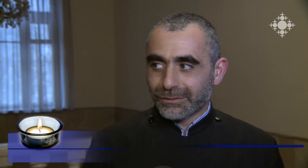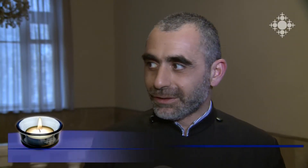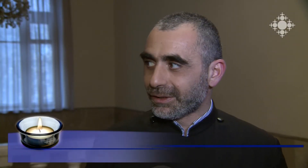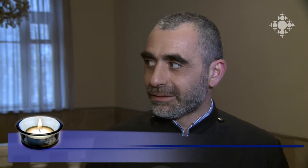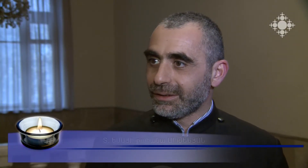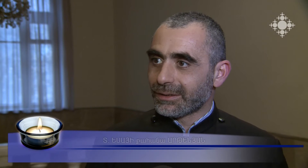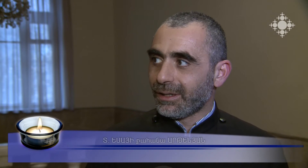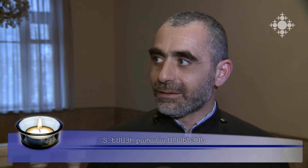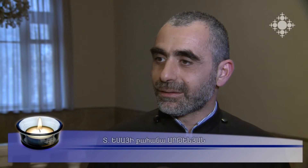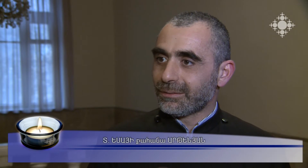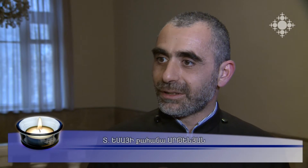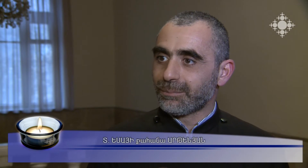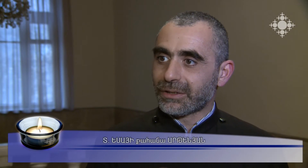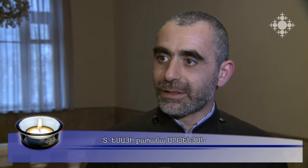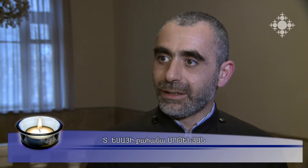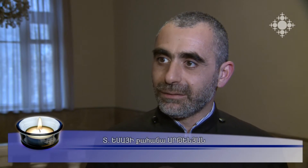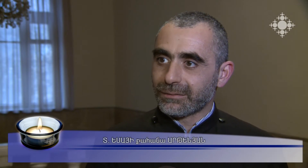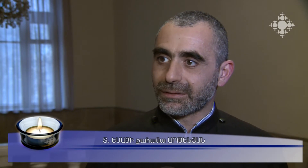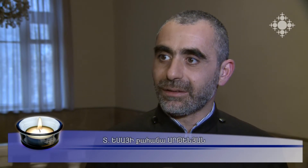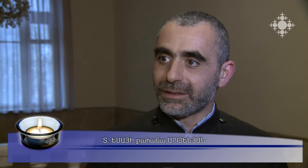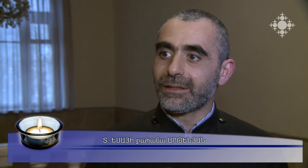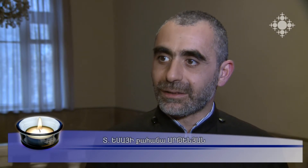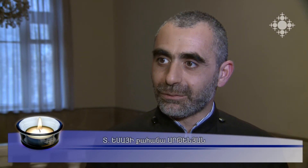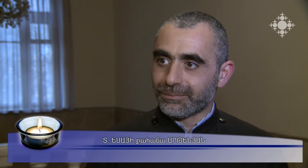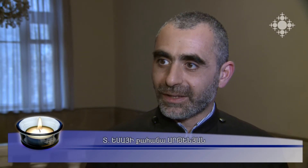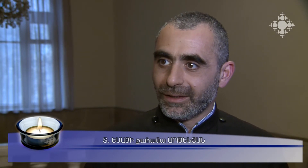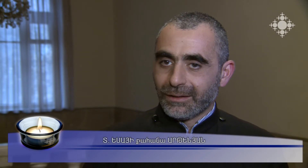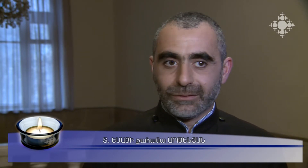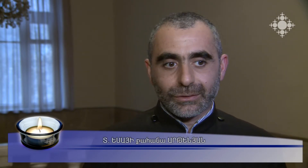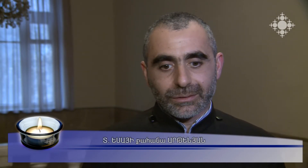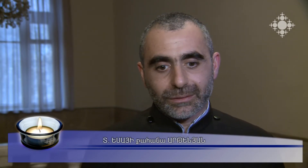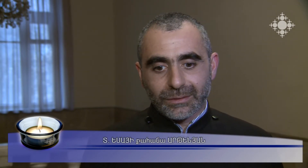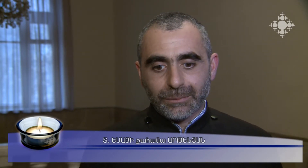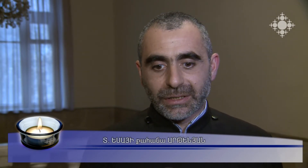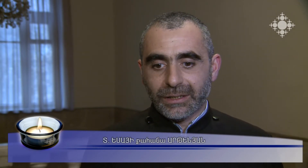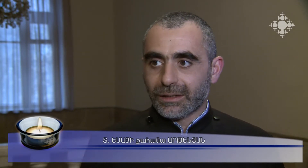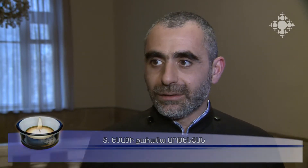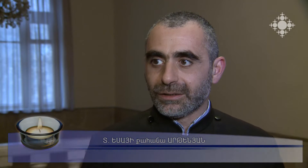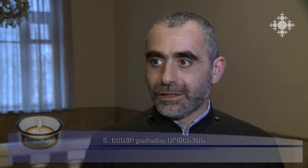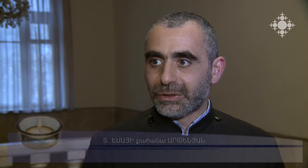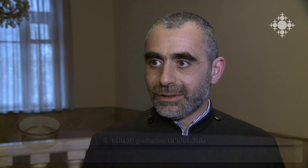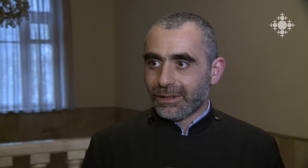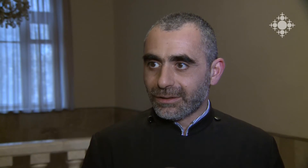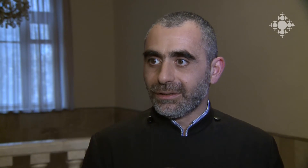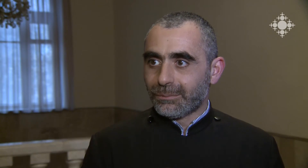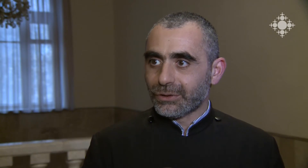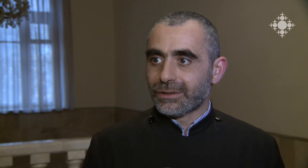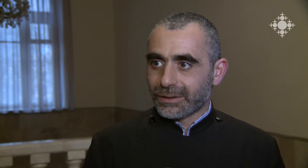որովհետև խնդիր կար խուլերի պարագային տեքստեր անգիր անելու, որ կամերայի առաջ իրենք պիտի անգիր ամբողջ այդ